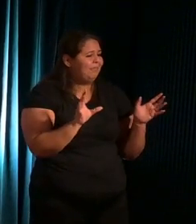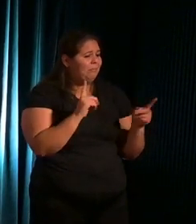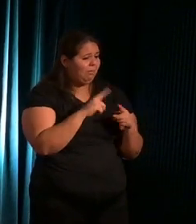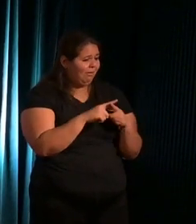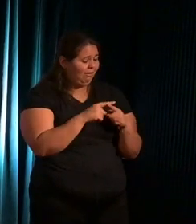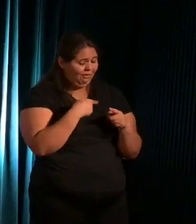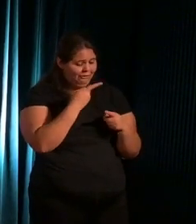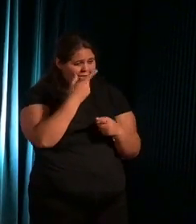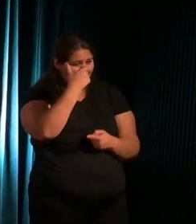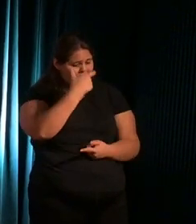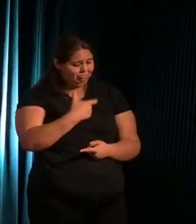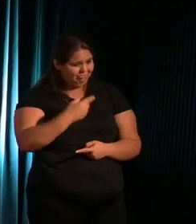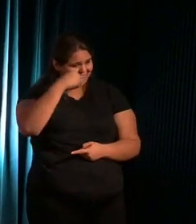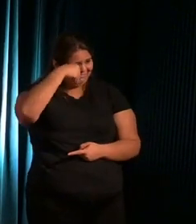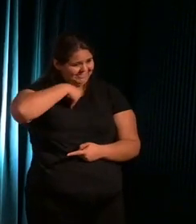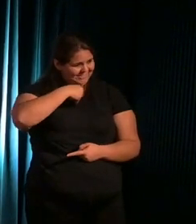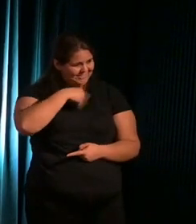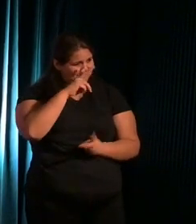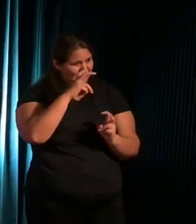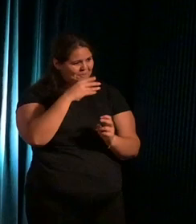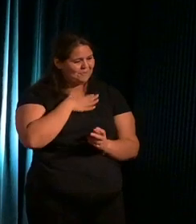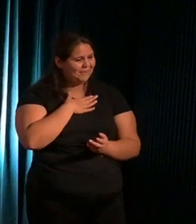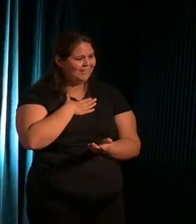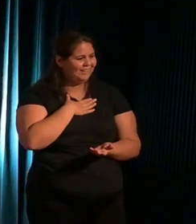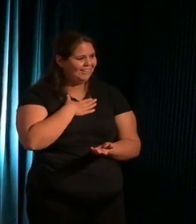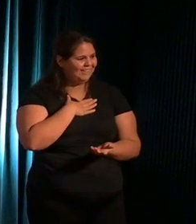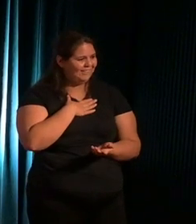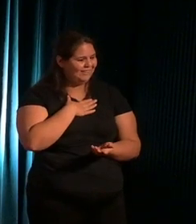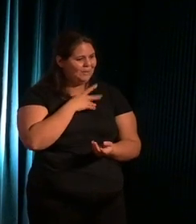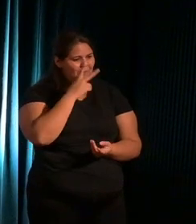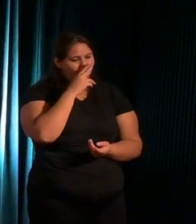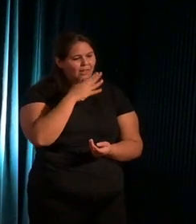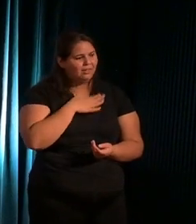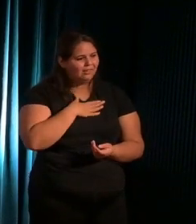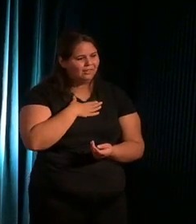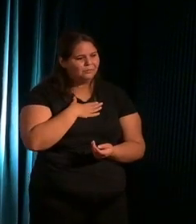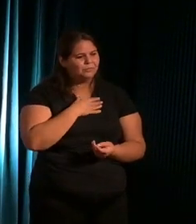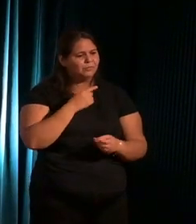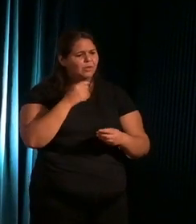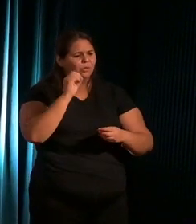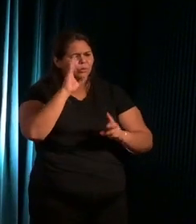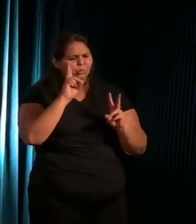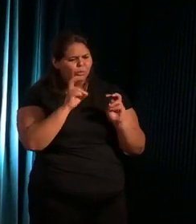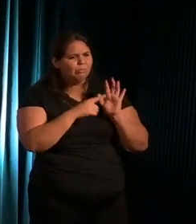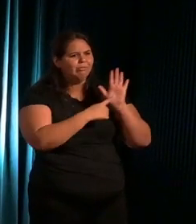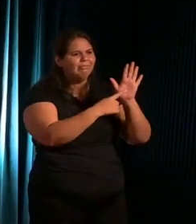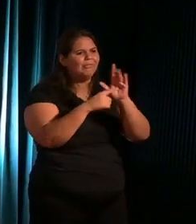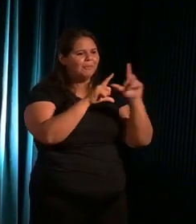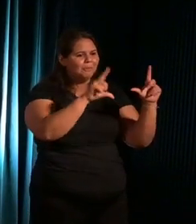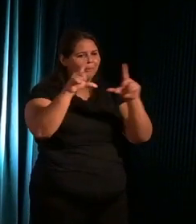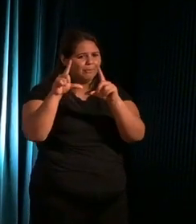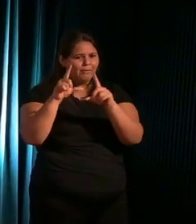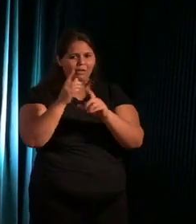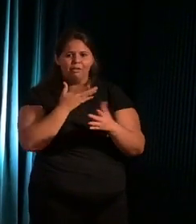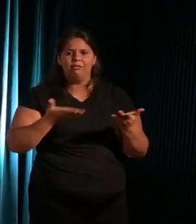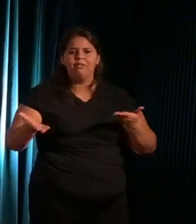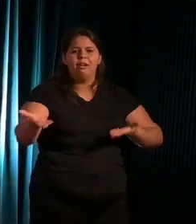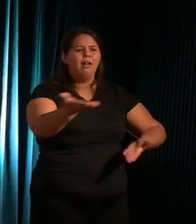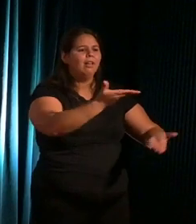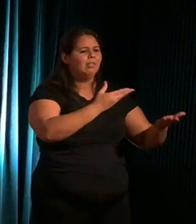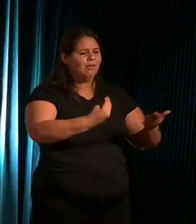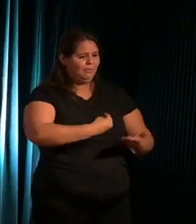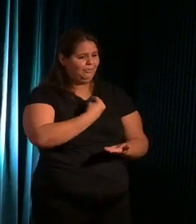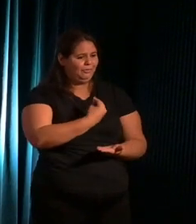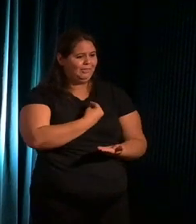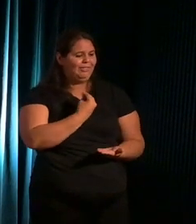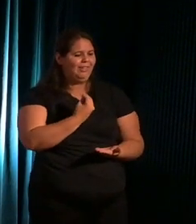Falando sobre mim, falando sobre a exposição, falando sobre nós, né? Que viemos para viver aqui há